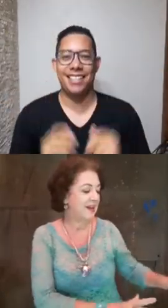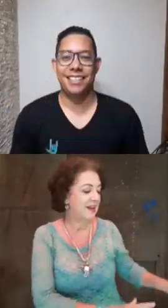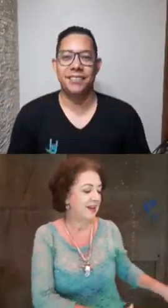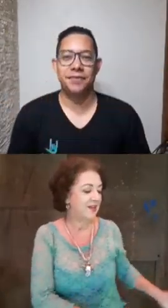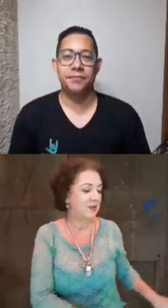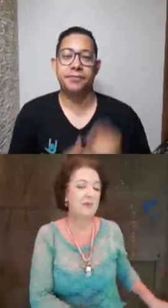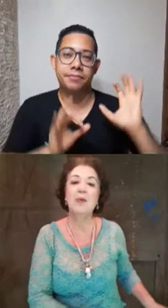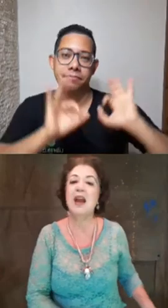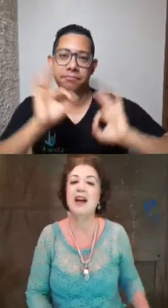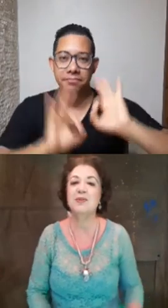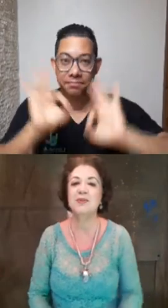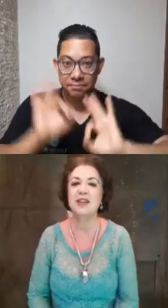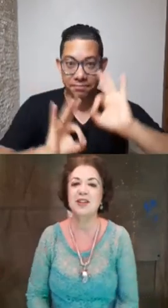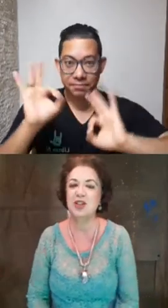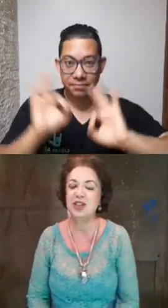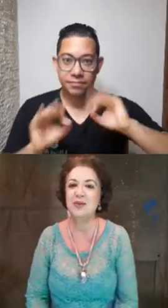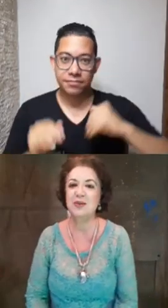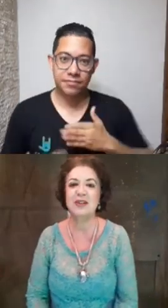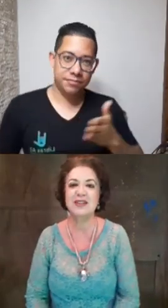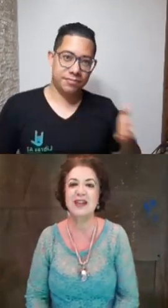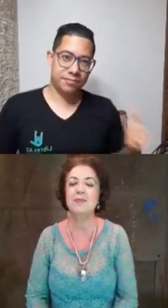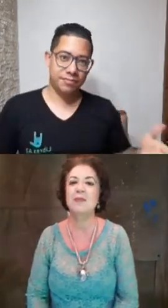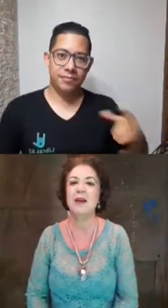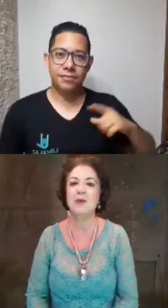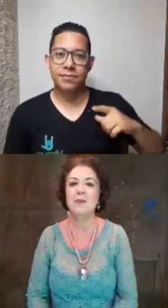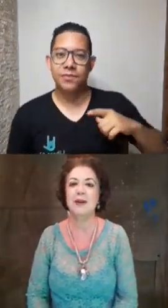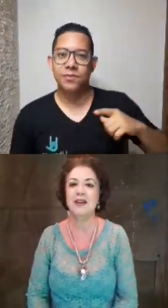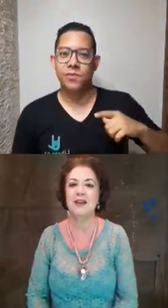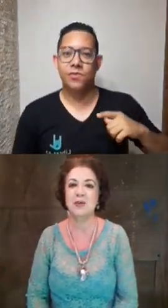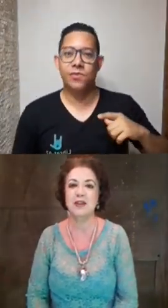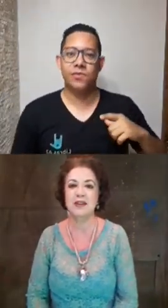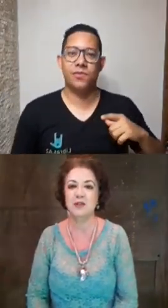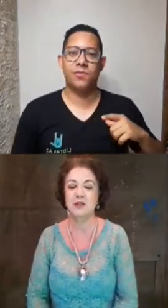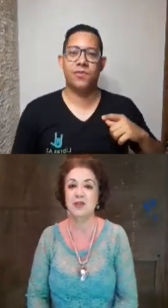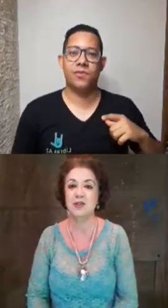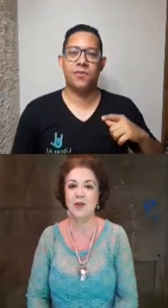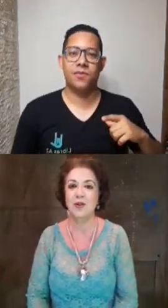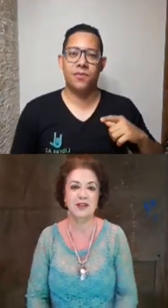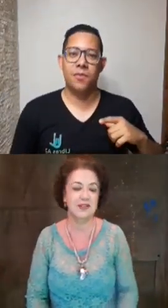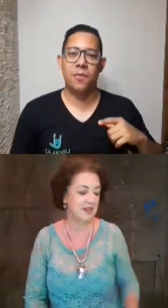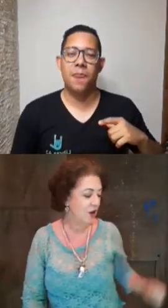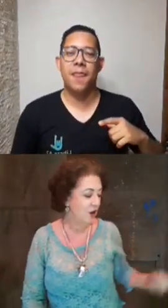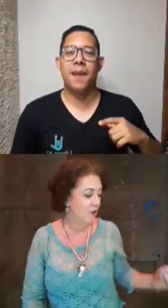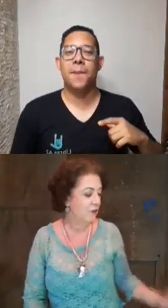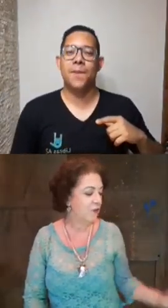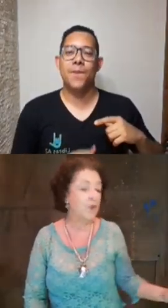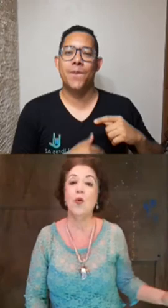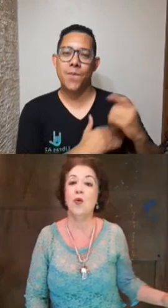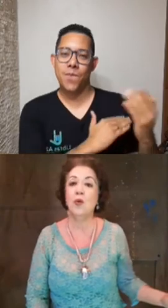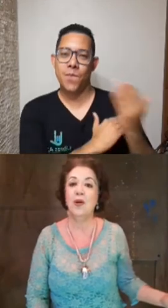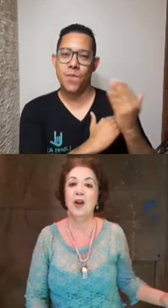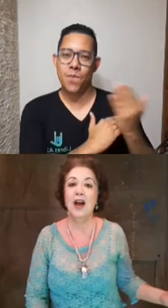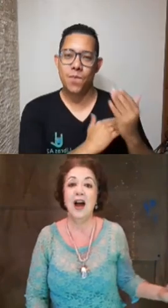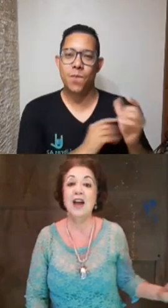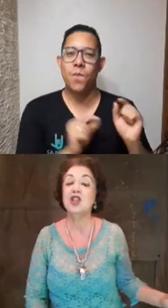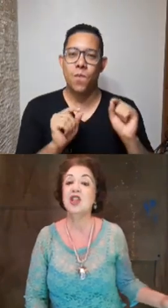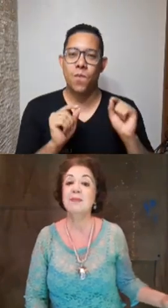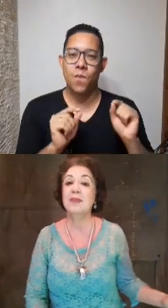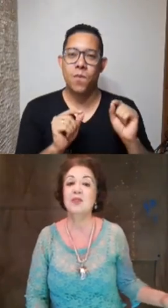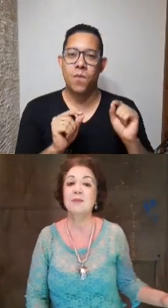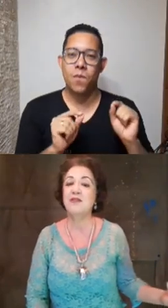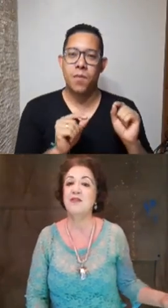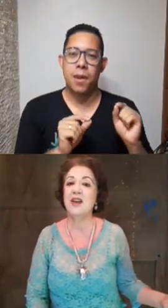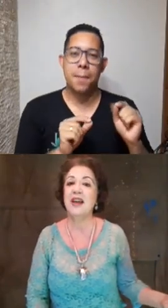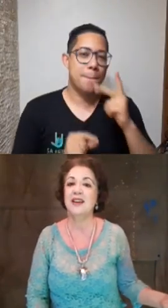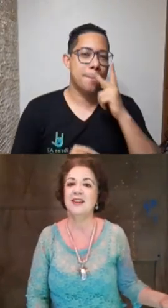Preparei aqui do meu lado um cantinho que sempre me acompanha na contação de histórias, um fogo, a chama